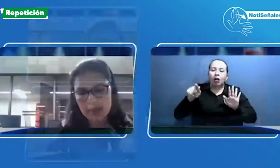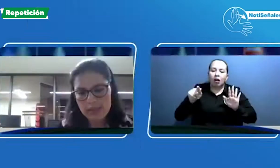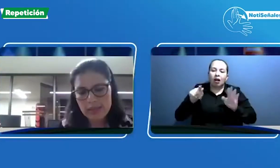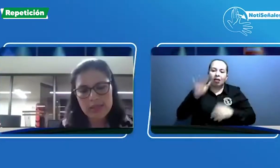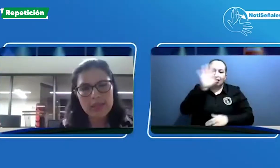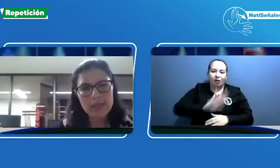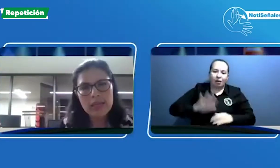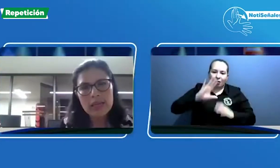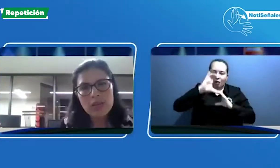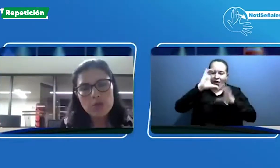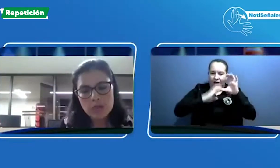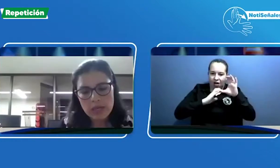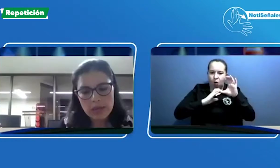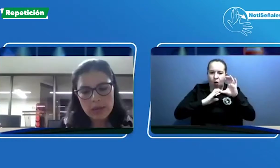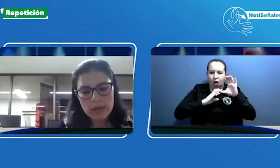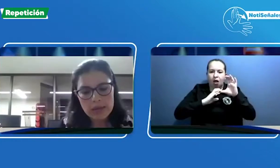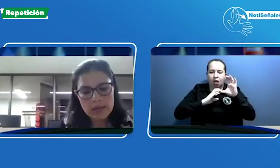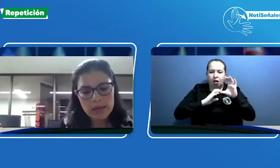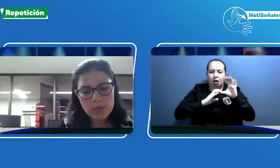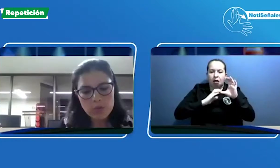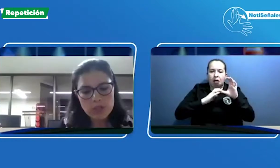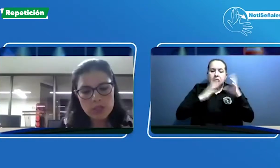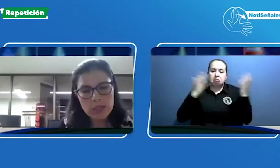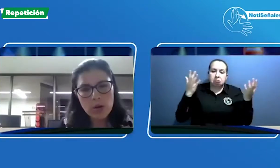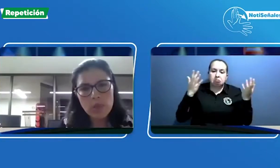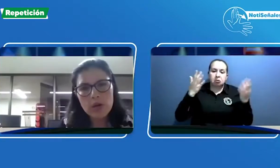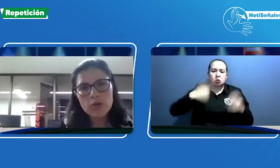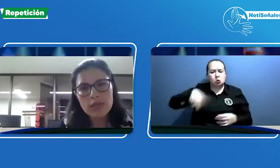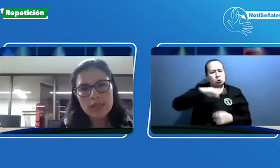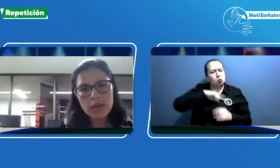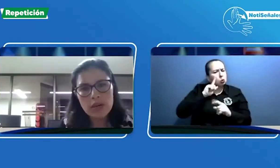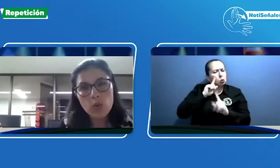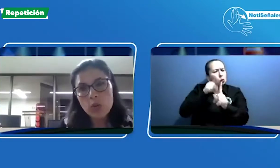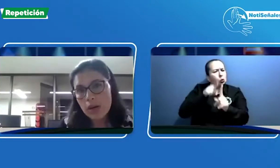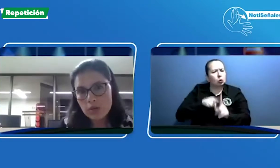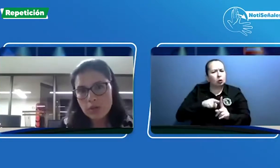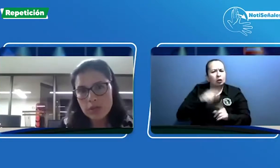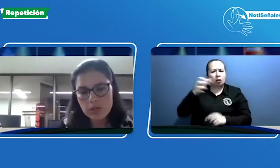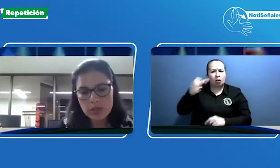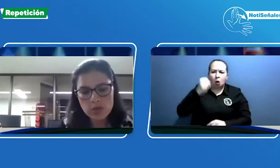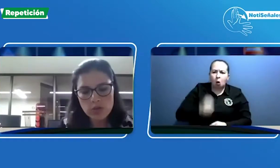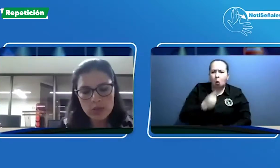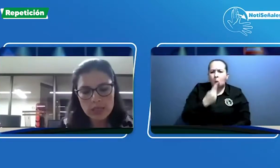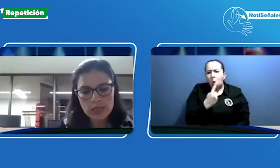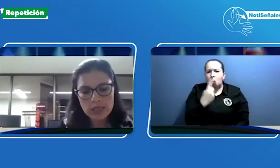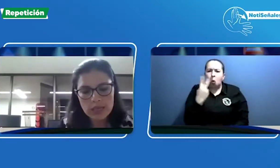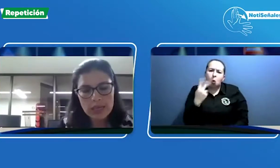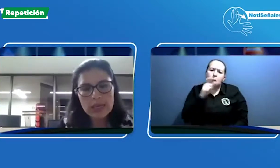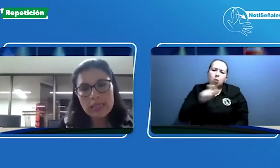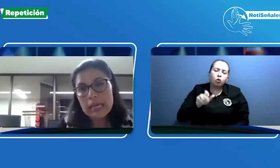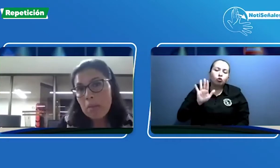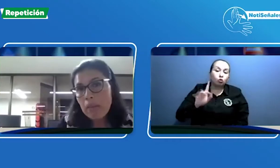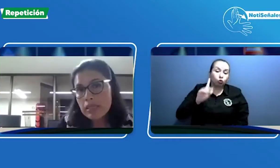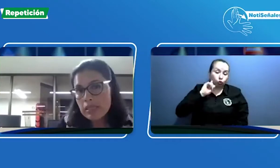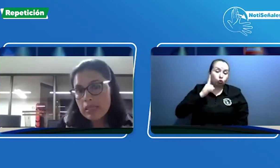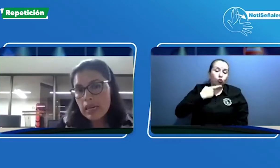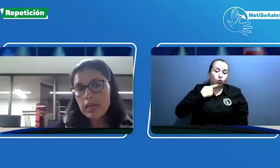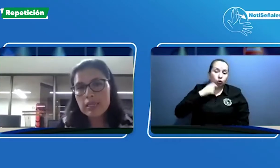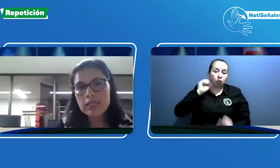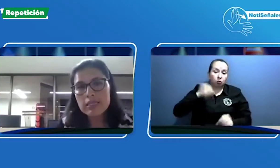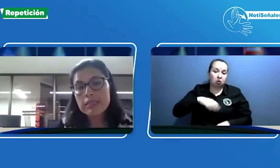Cauca. Es decir, que tenemos proyectado poder contratar una o dos personas sordas que sean